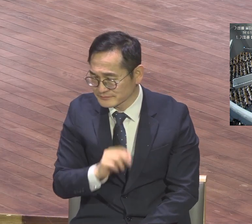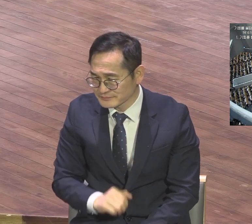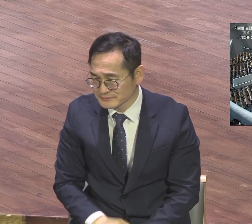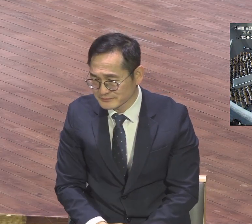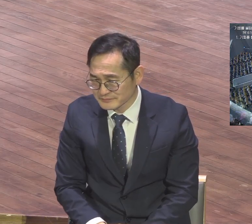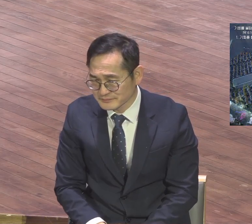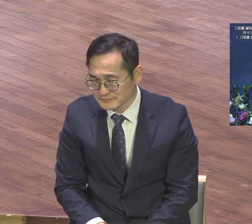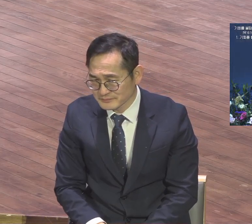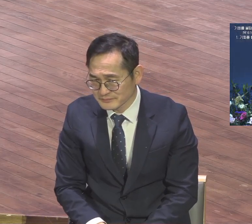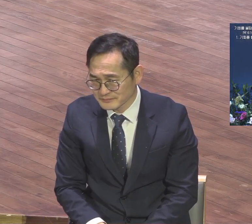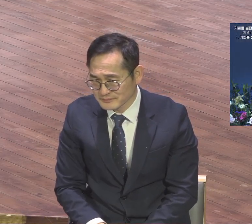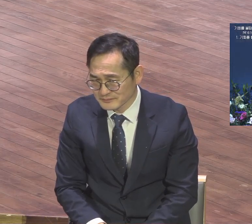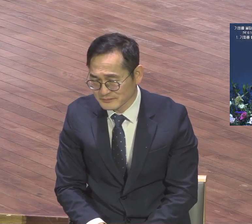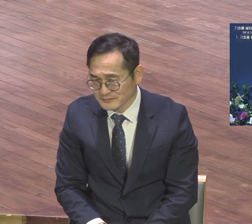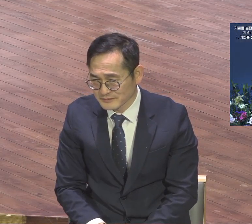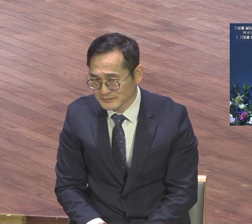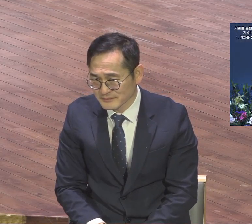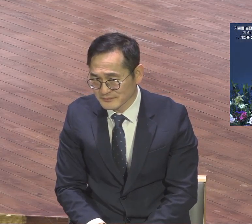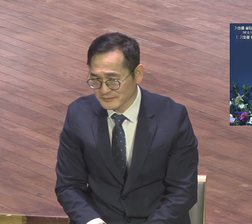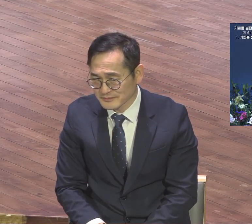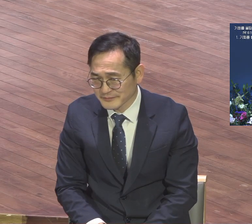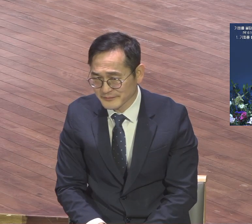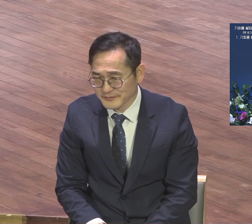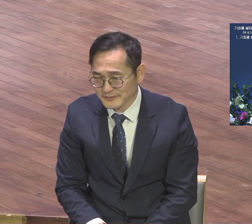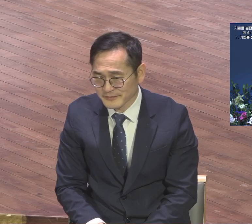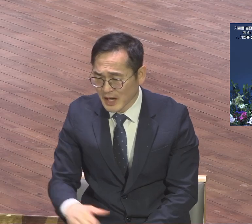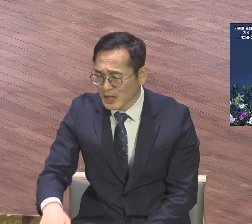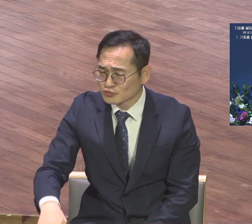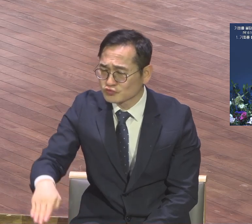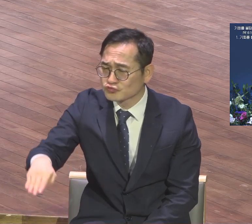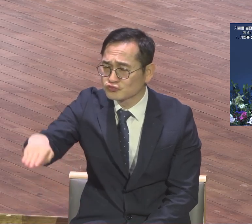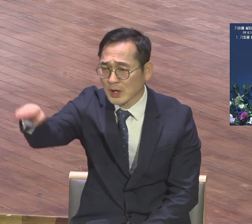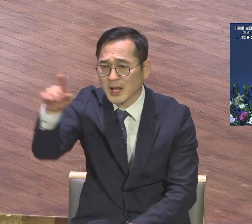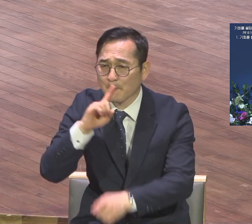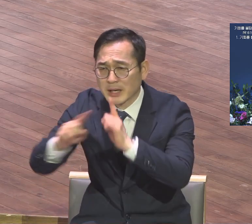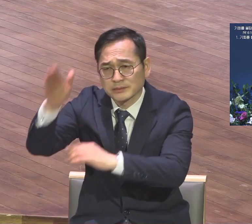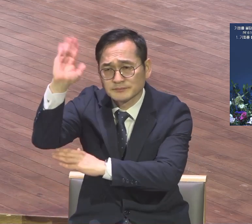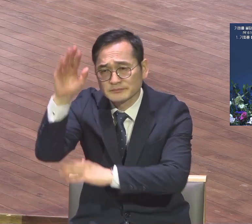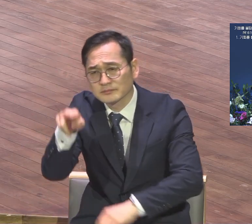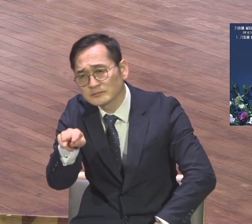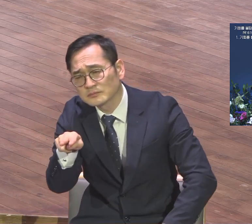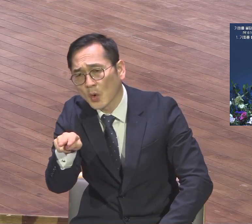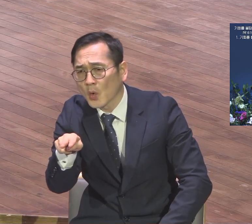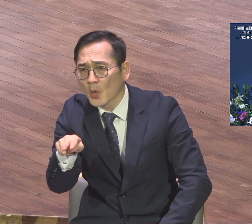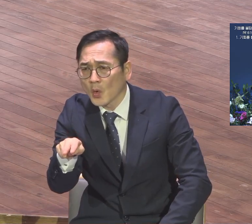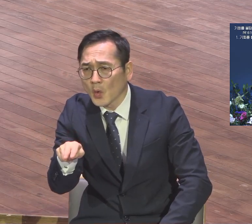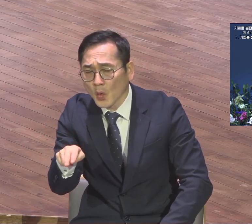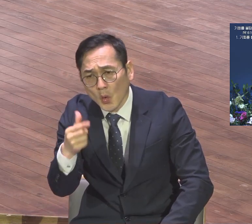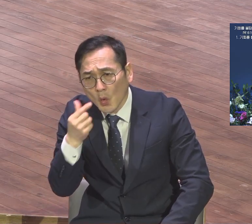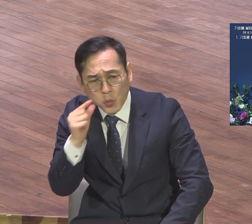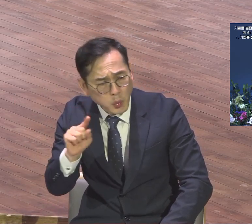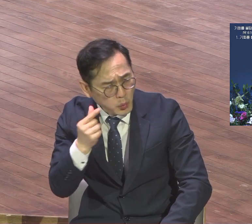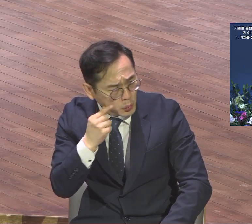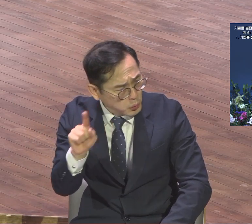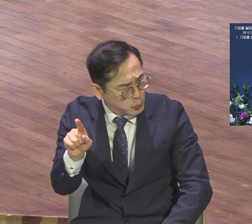어디서 저 짧은 기간에 주는 걸 어디서 얻었지?